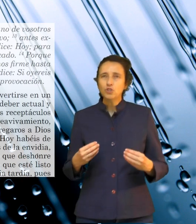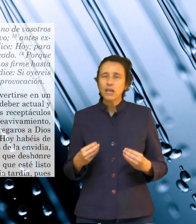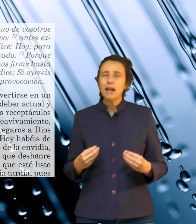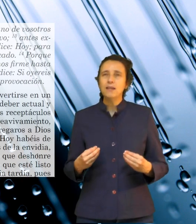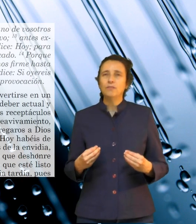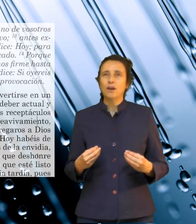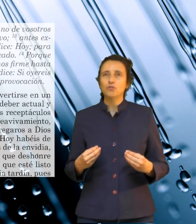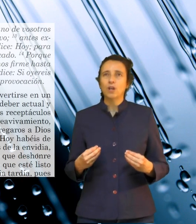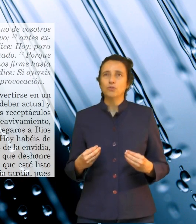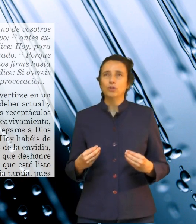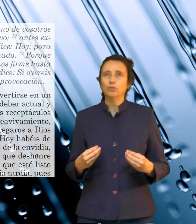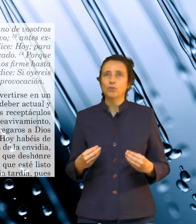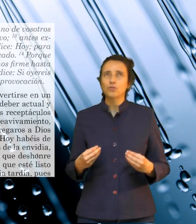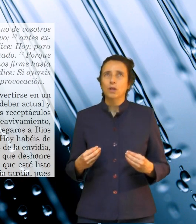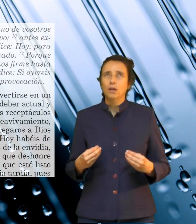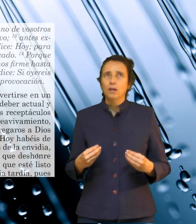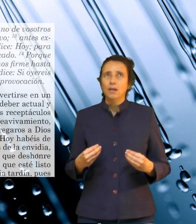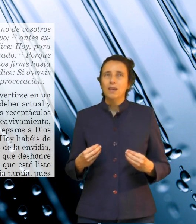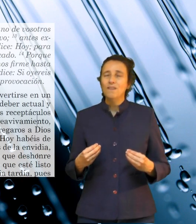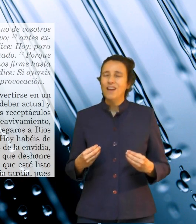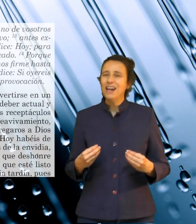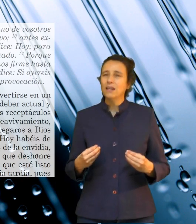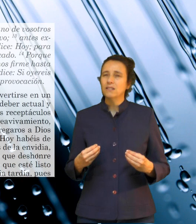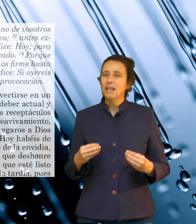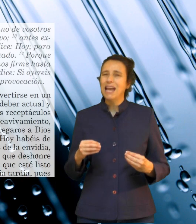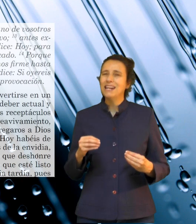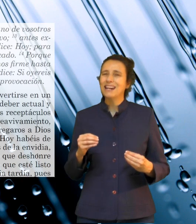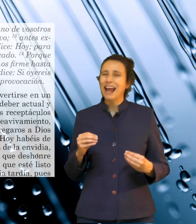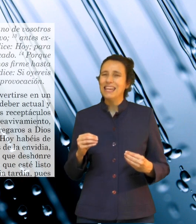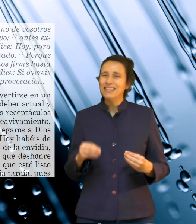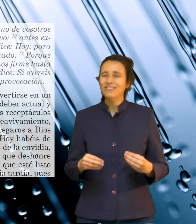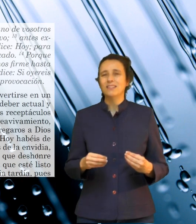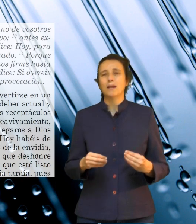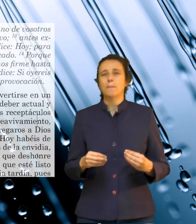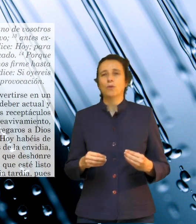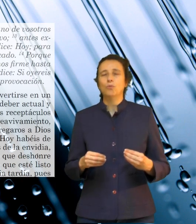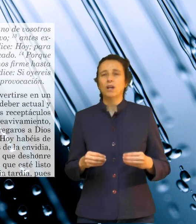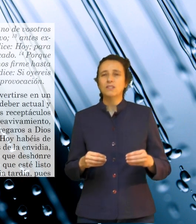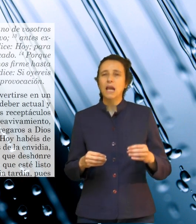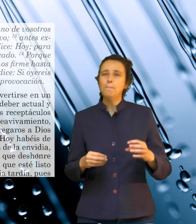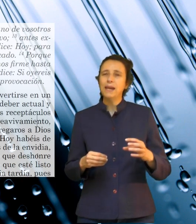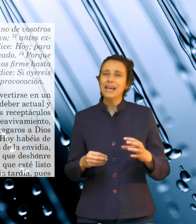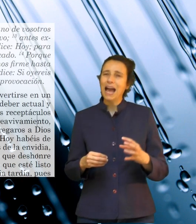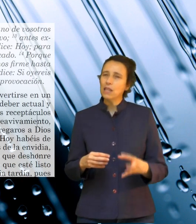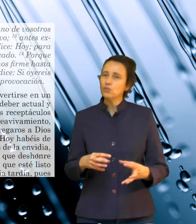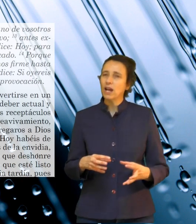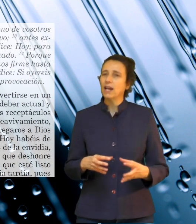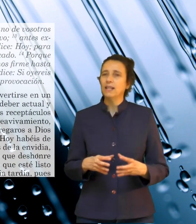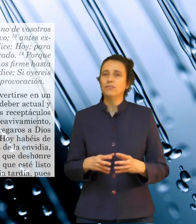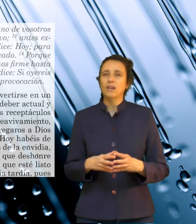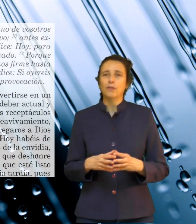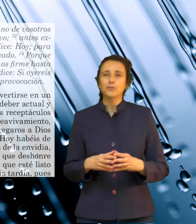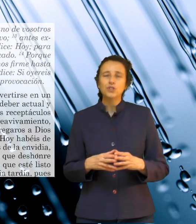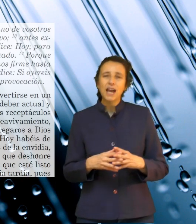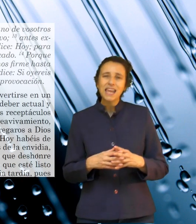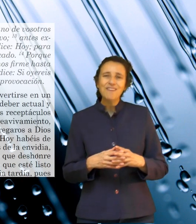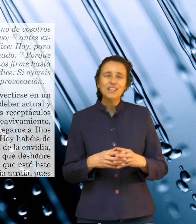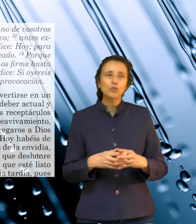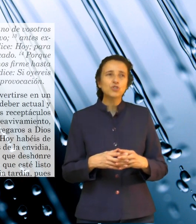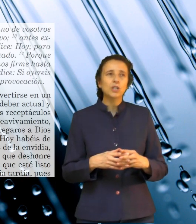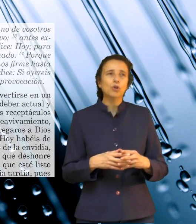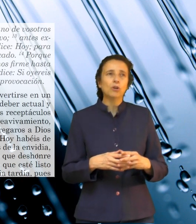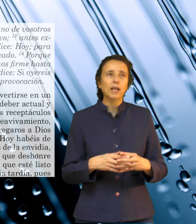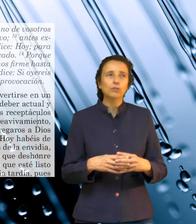decir, tenemos que analizarnos a nosotros y ver que si hay raíces de amargura, si hay pecados acariciados, si